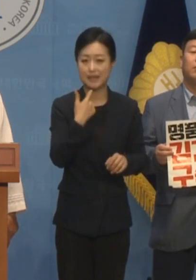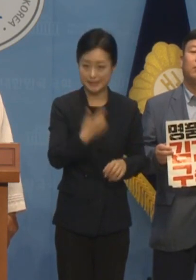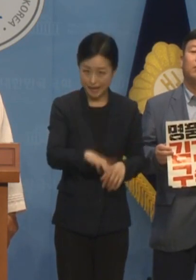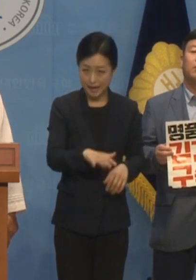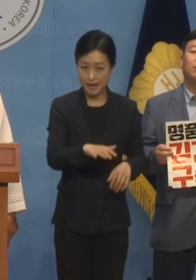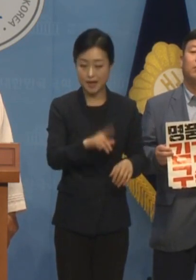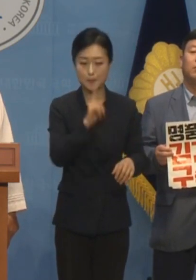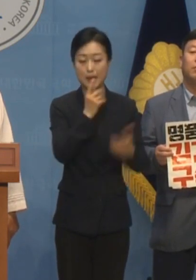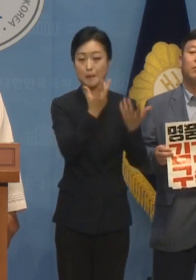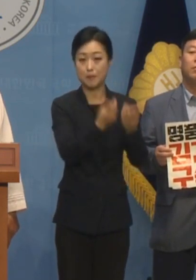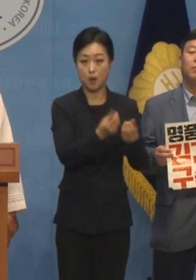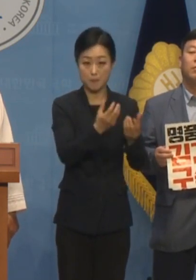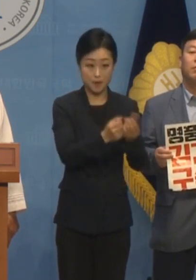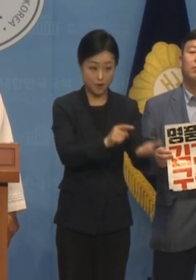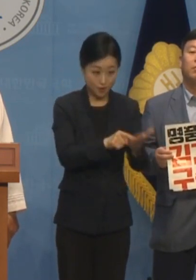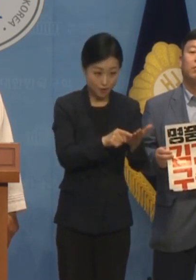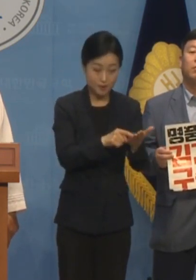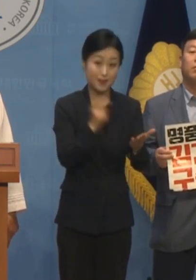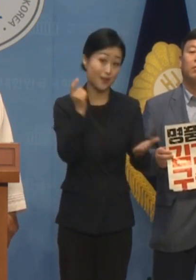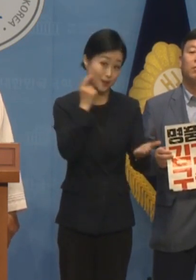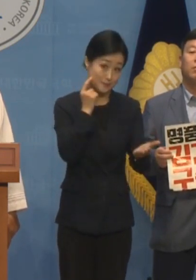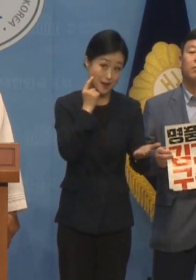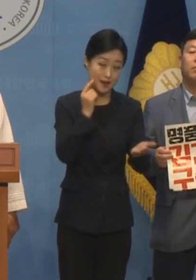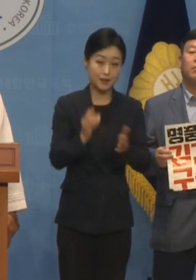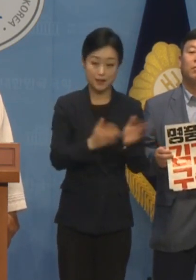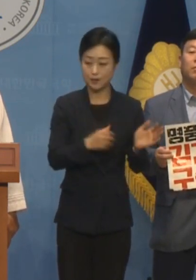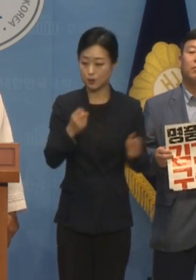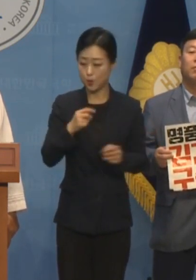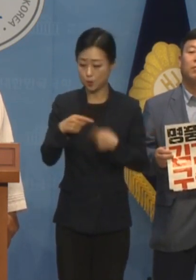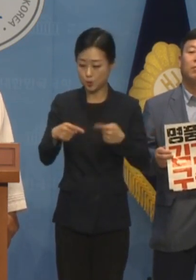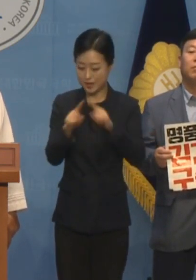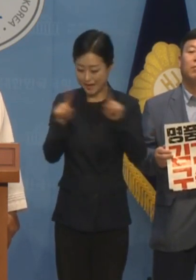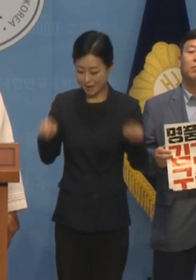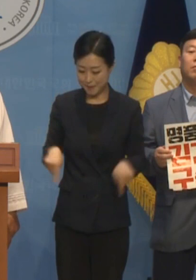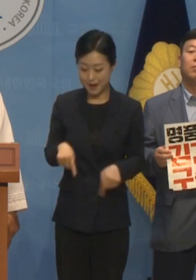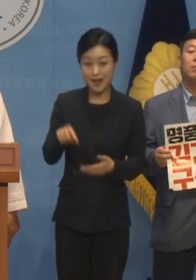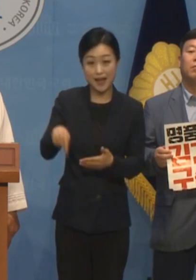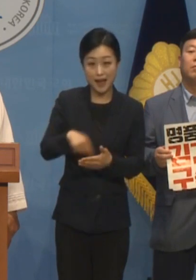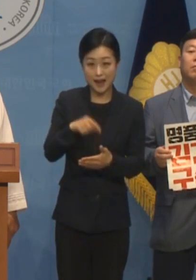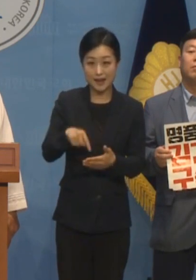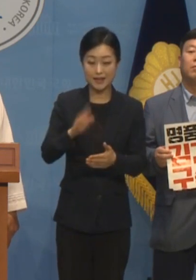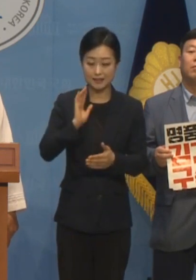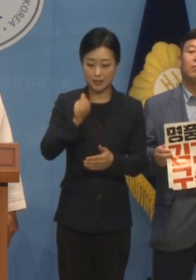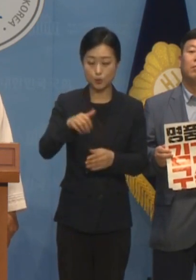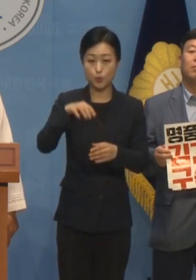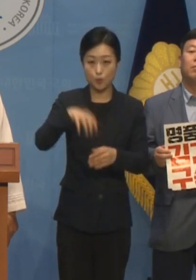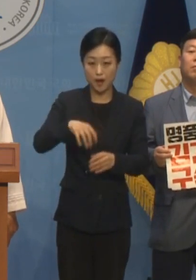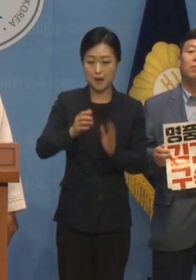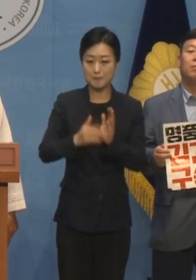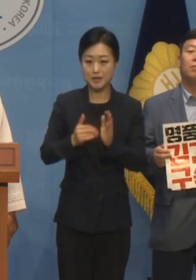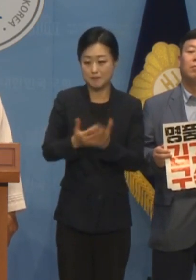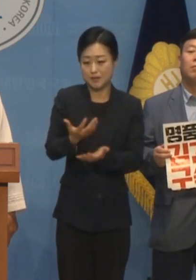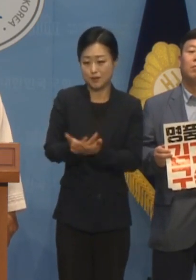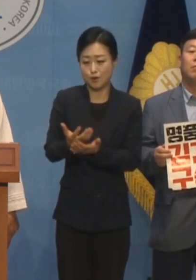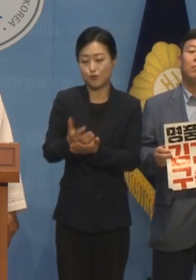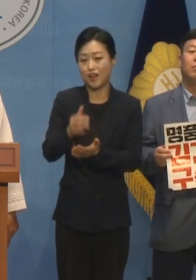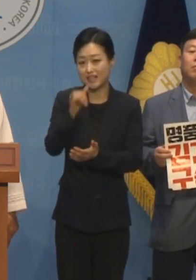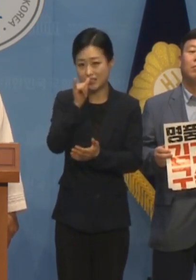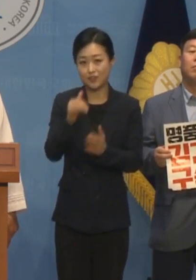되는 변명이나 그 에코백이나 종이팩 속에 대통령실 기밀 서류가